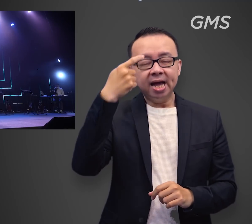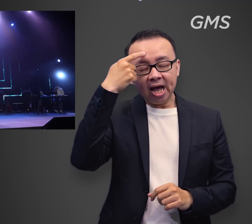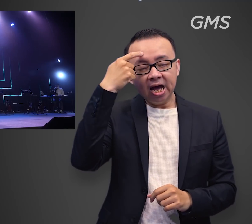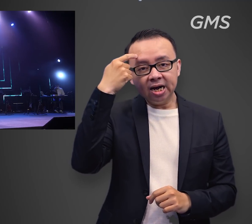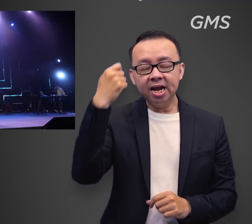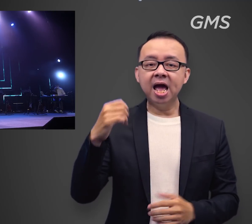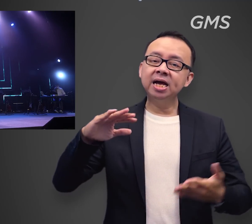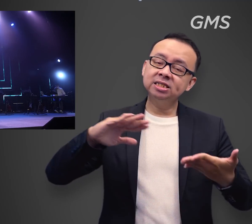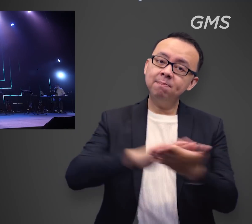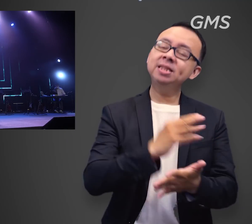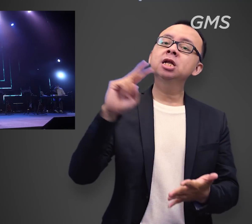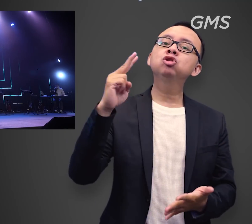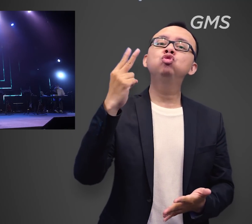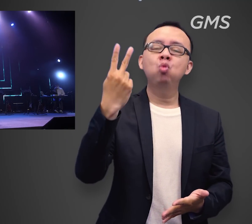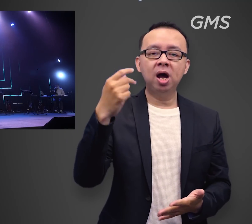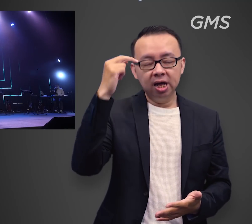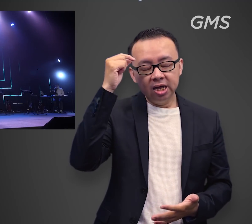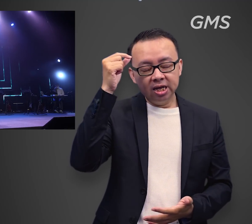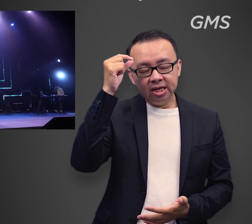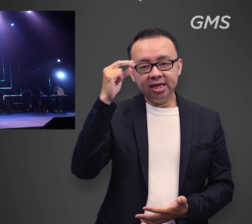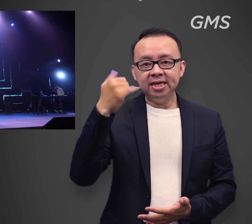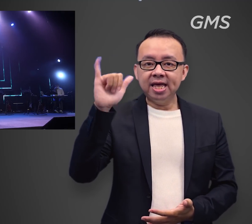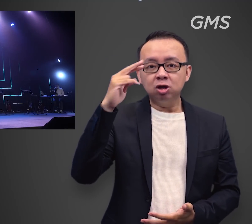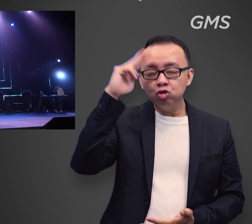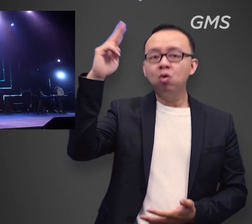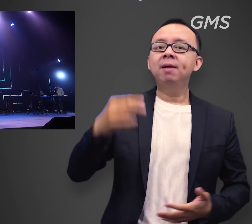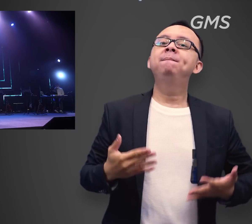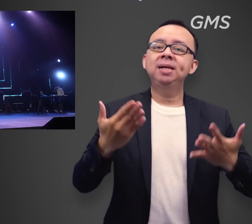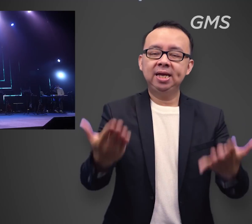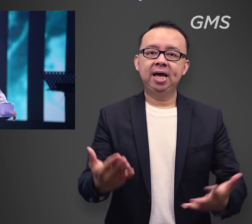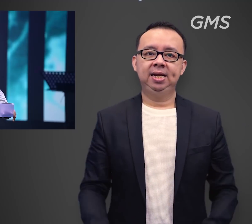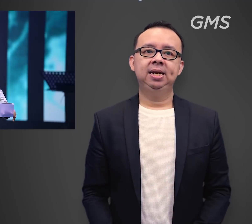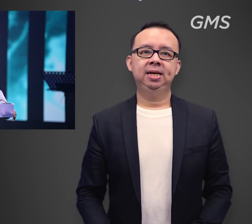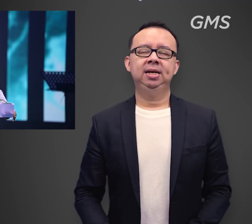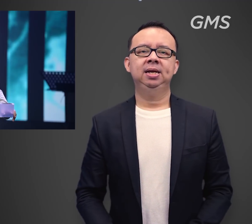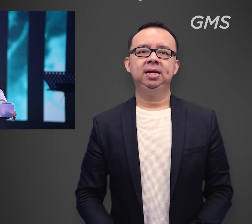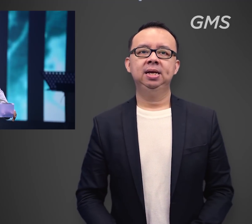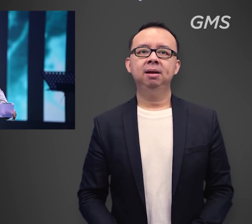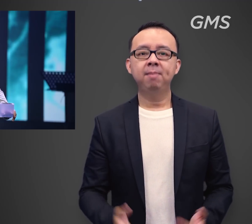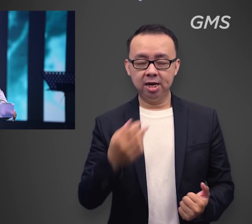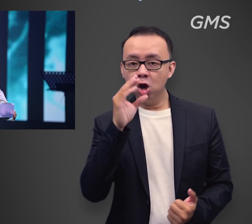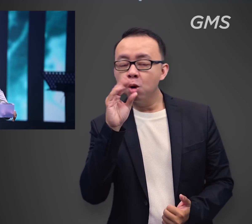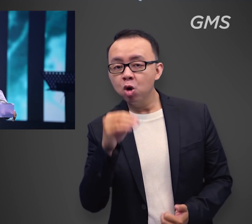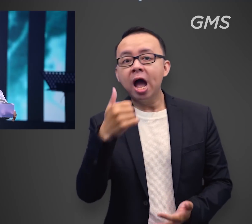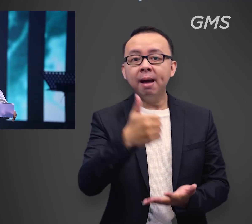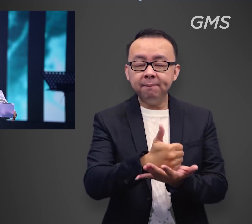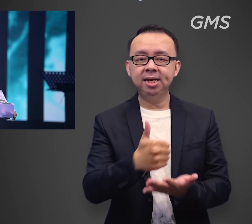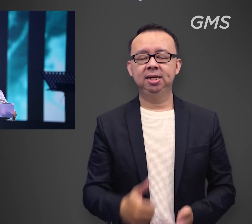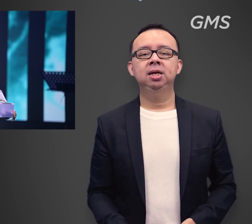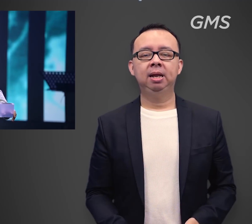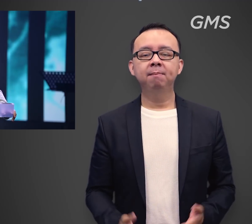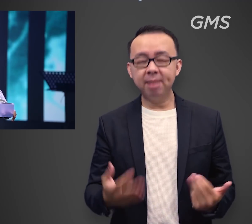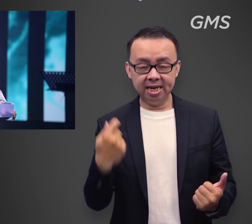kasih karunia? Itu adalah keajaiban kasih Tuhan buat hidupmu dan hidupku. Katakan amin. Coba lihat